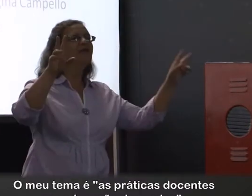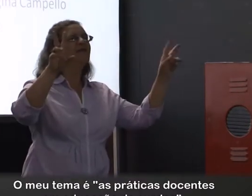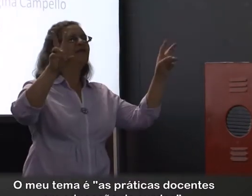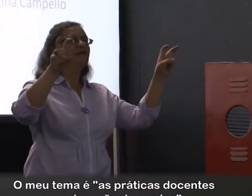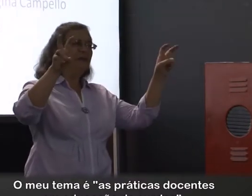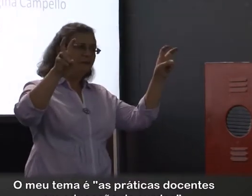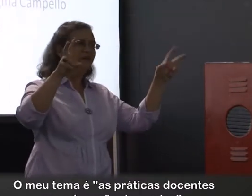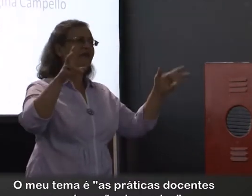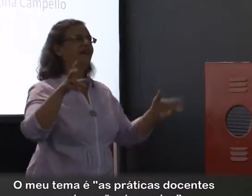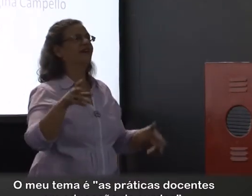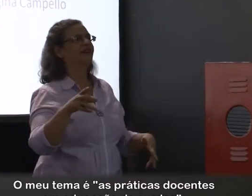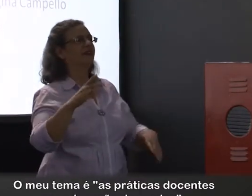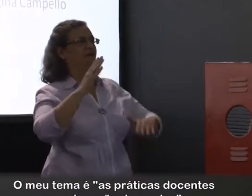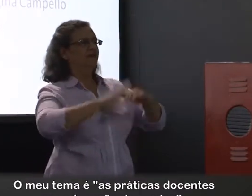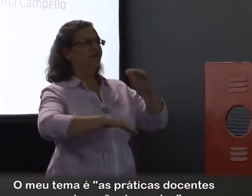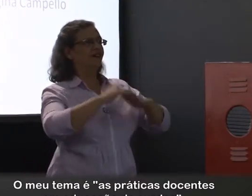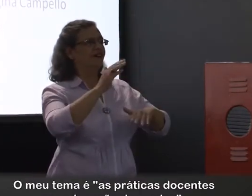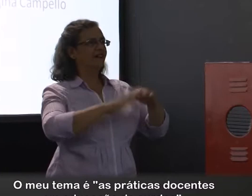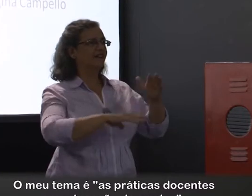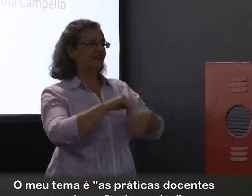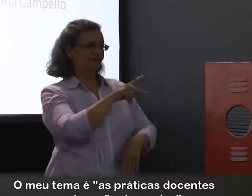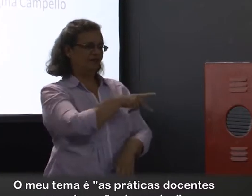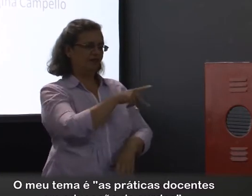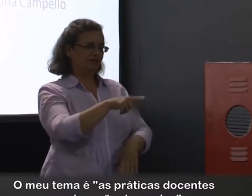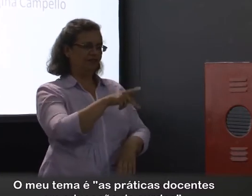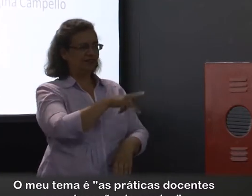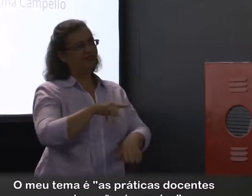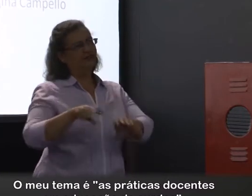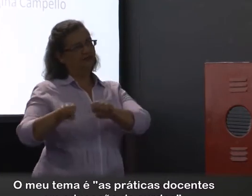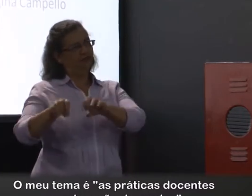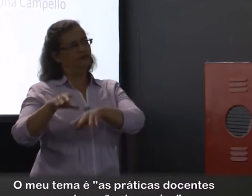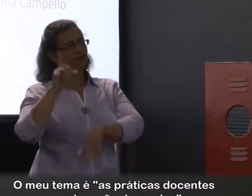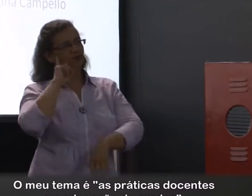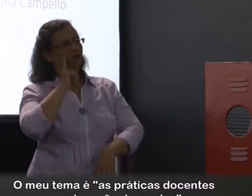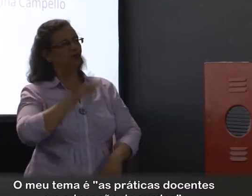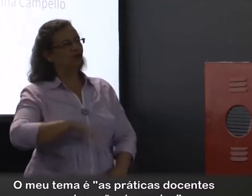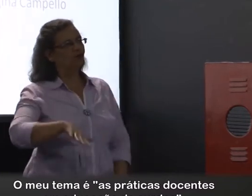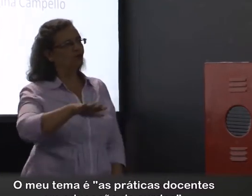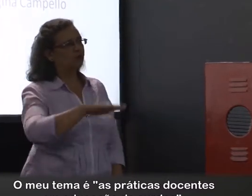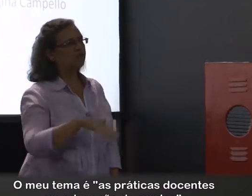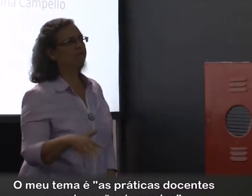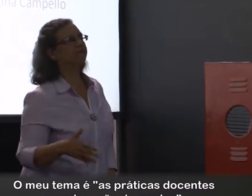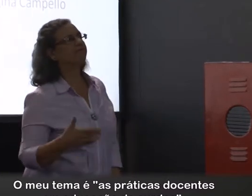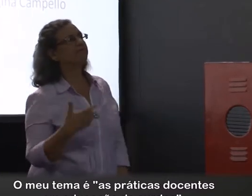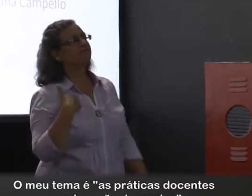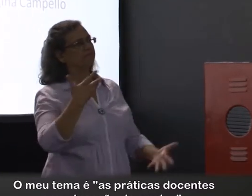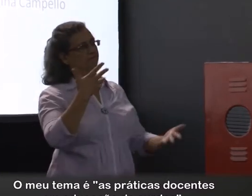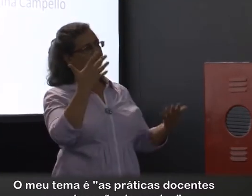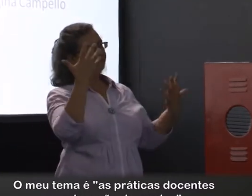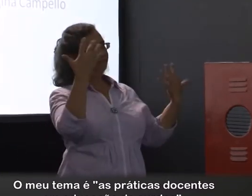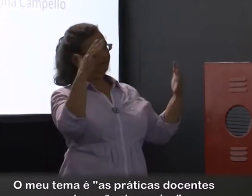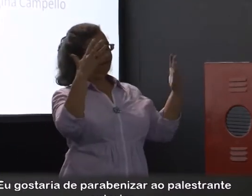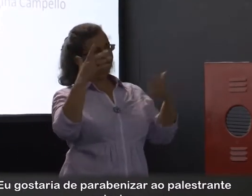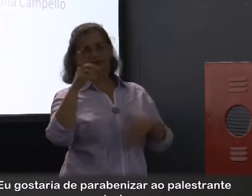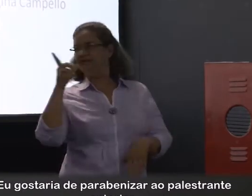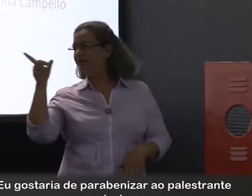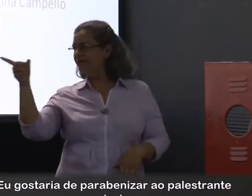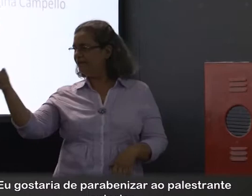Então, o meu tema são as práticas docentes e educação de surdos. E eu